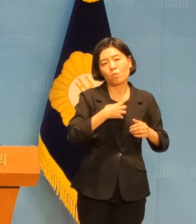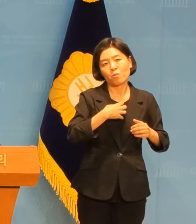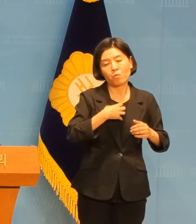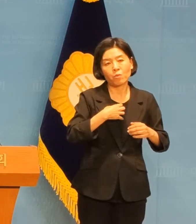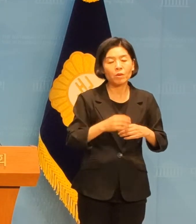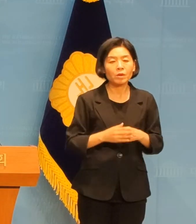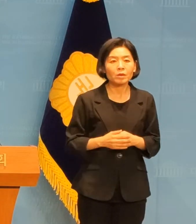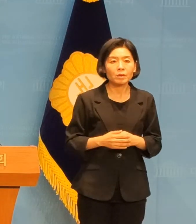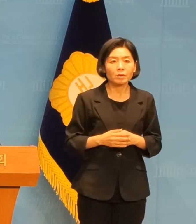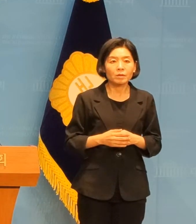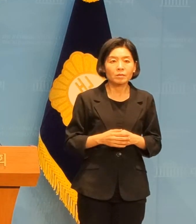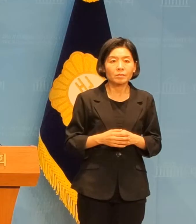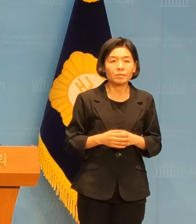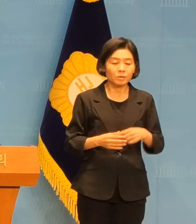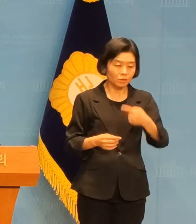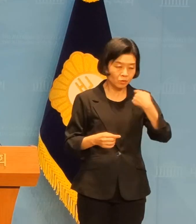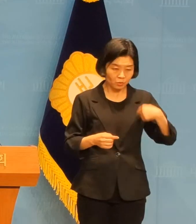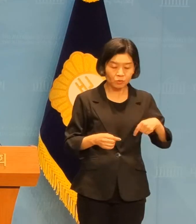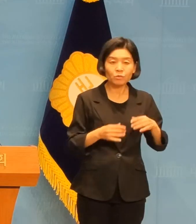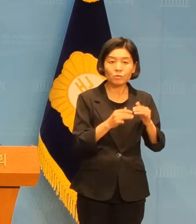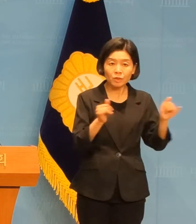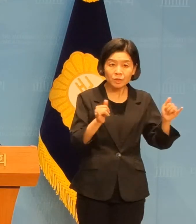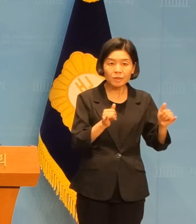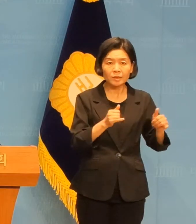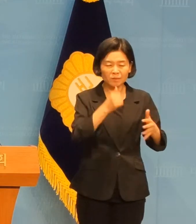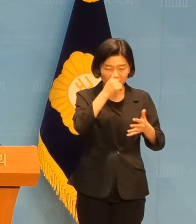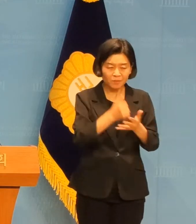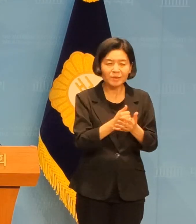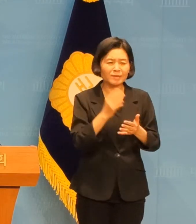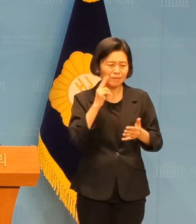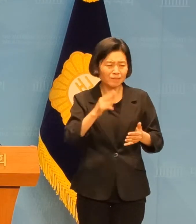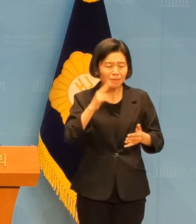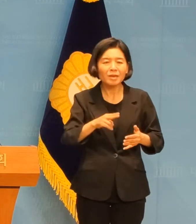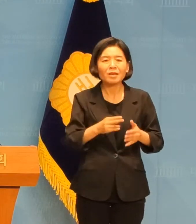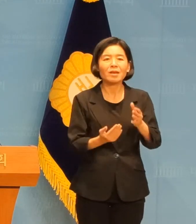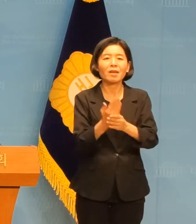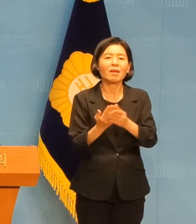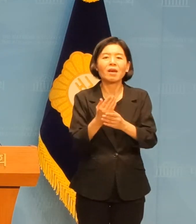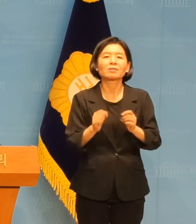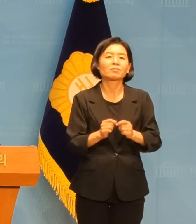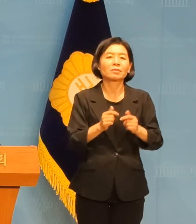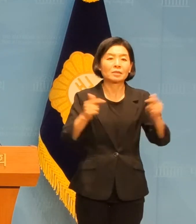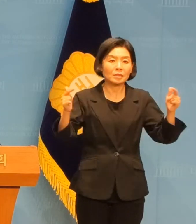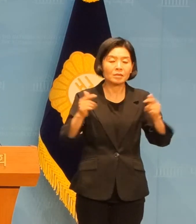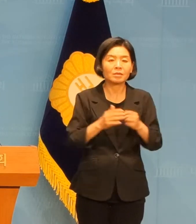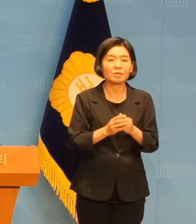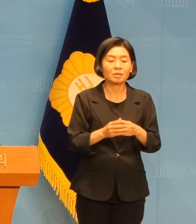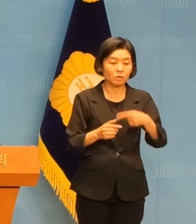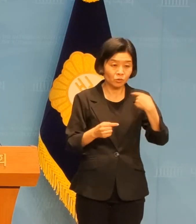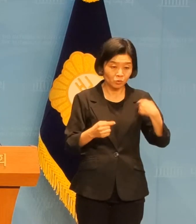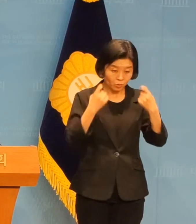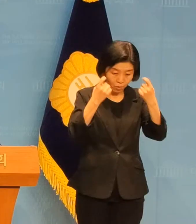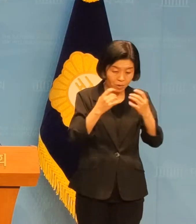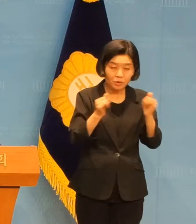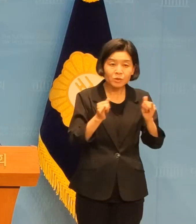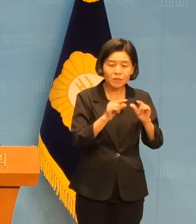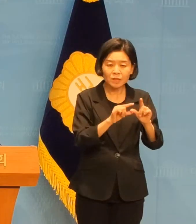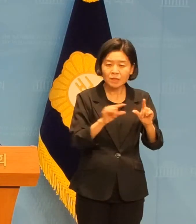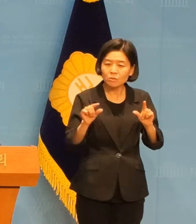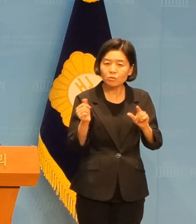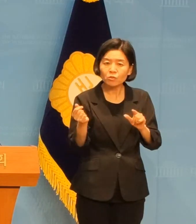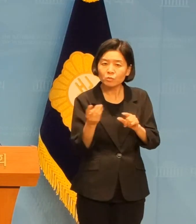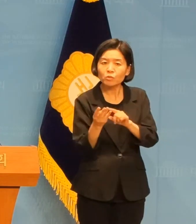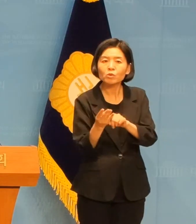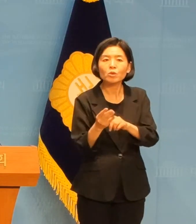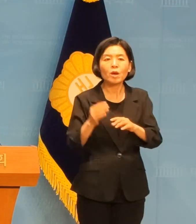없습니다. 중국인의 흉폭한 범죄가 늘고 있고 중국 관광객들 중 일부는